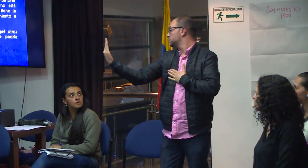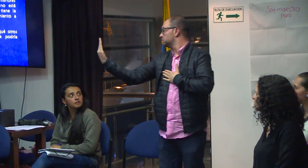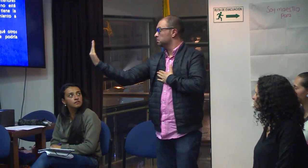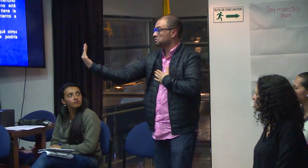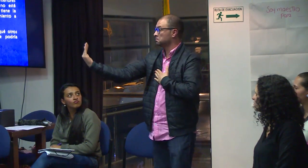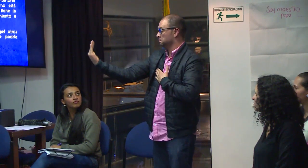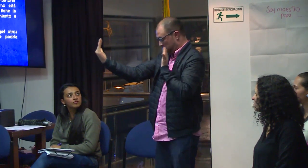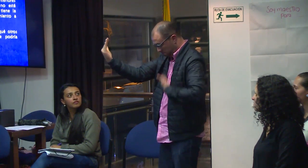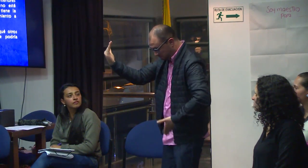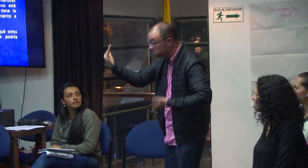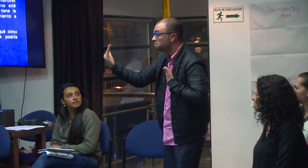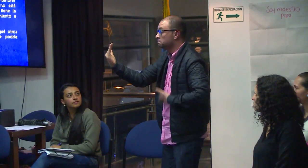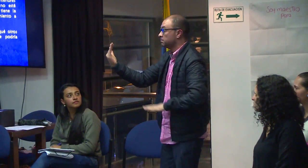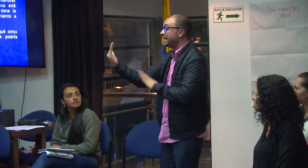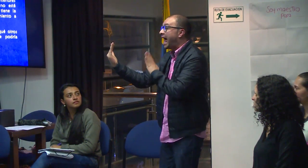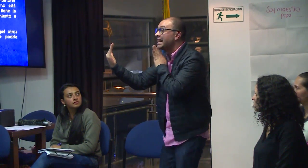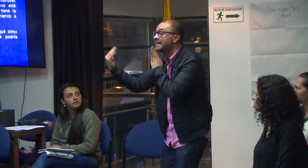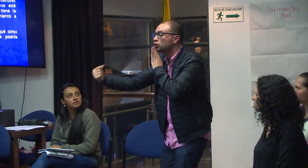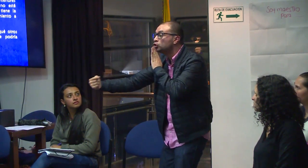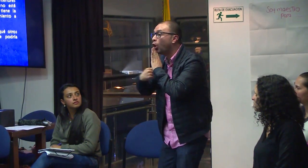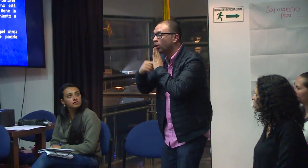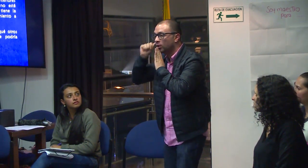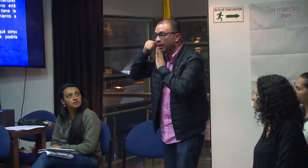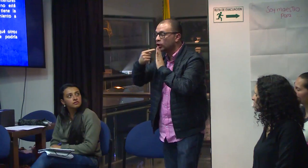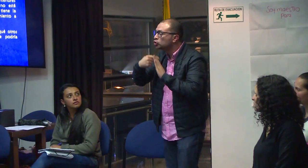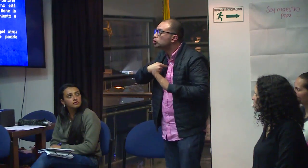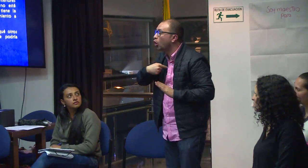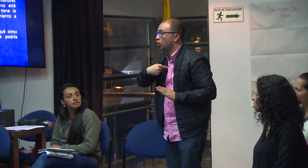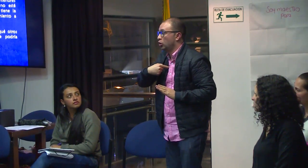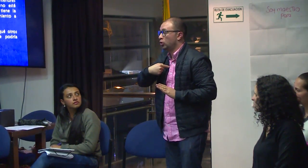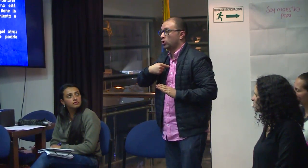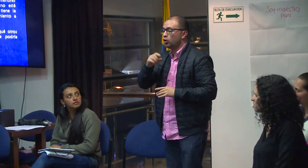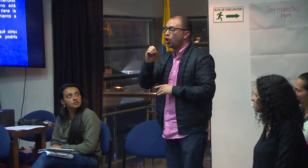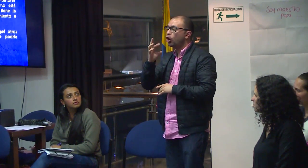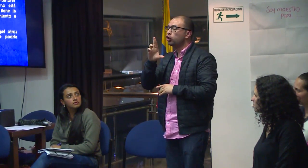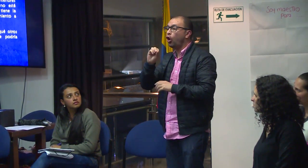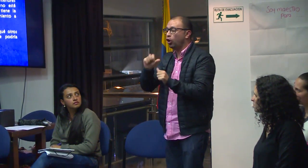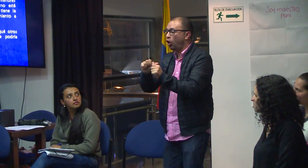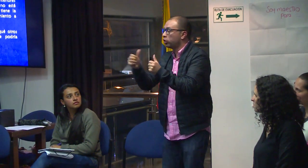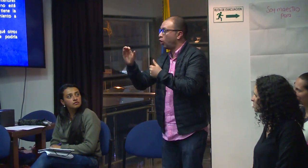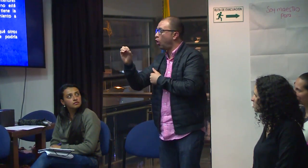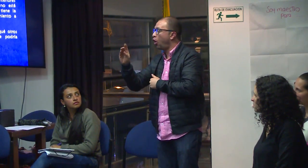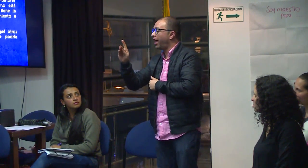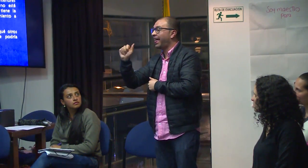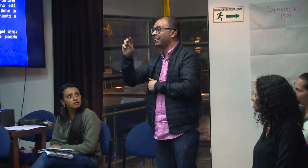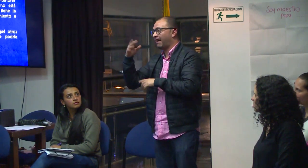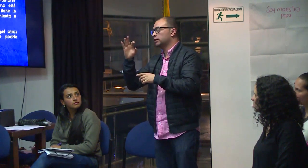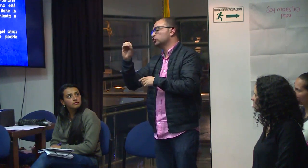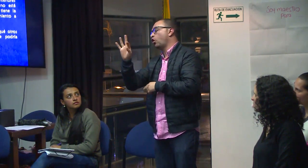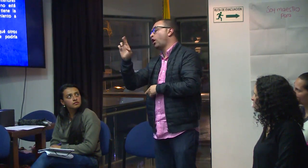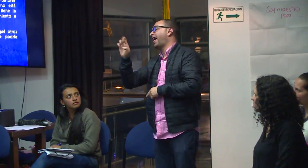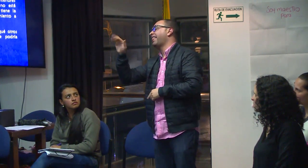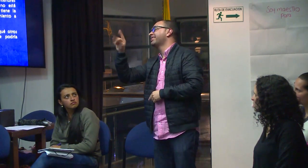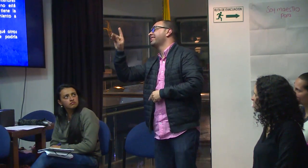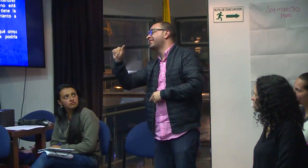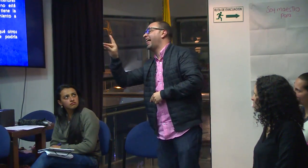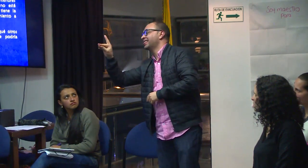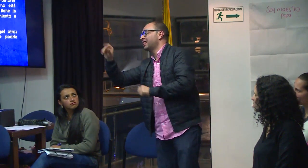Yo tengo el espejo, yo me miro y en el espejo se refleja mi presencia, yo.